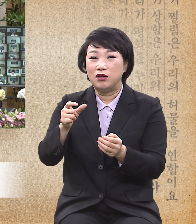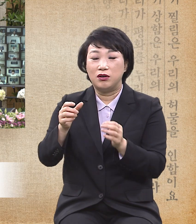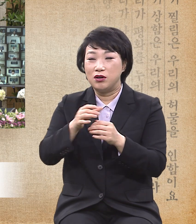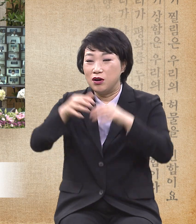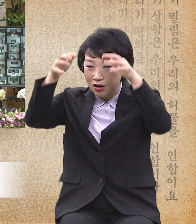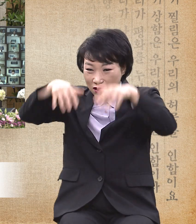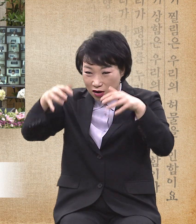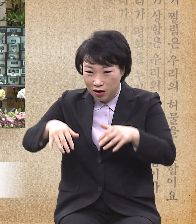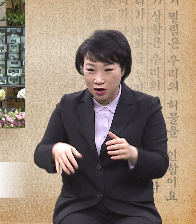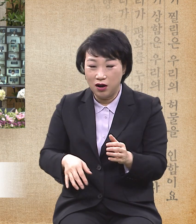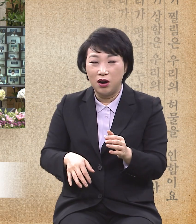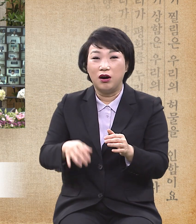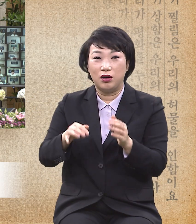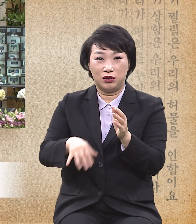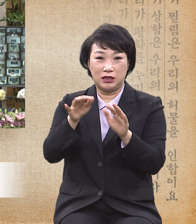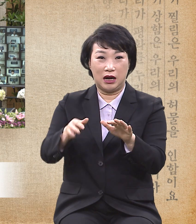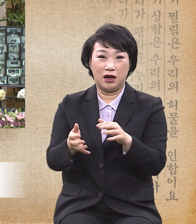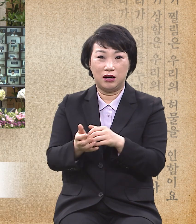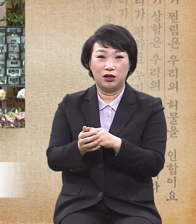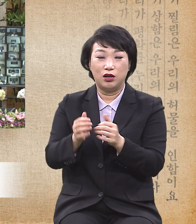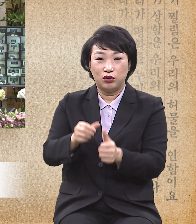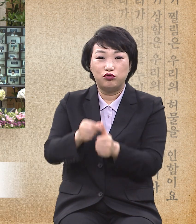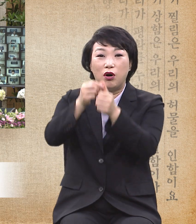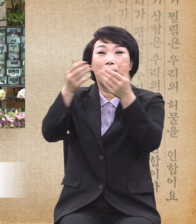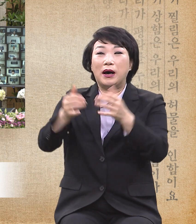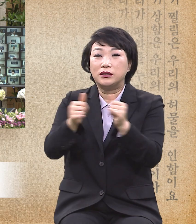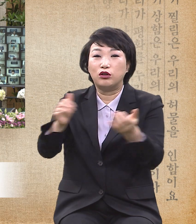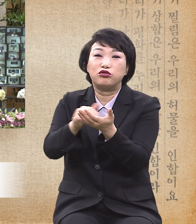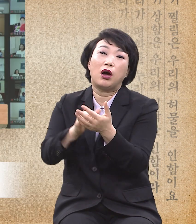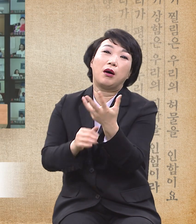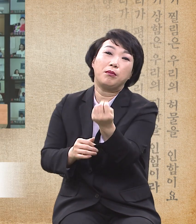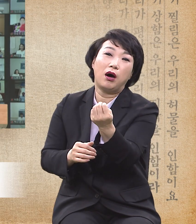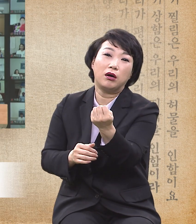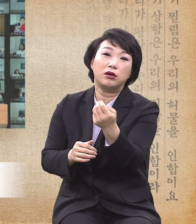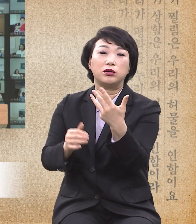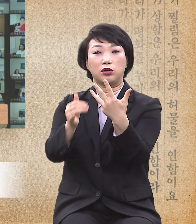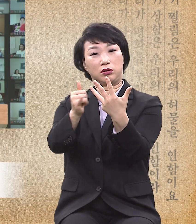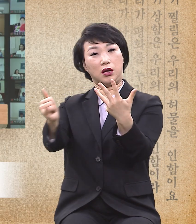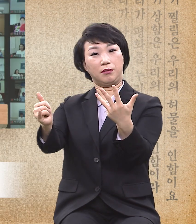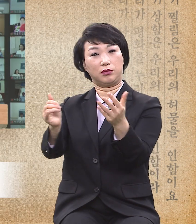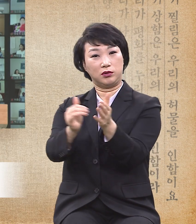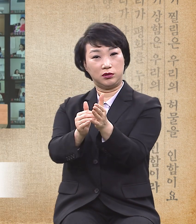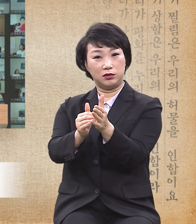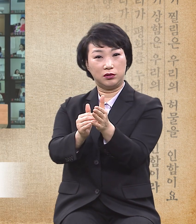구원을 얻은 자가 몇 명뿐이니 겨우 8명이다.